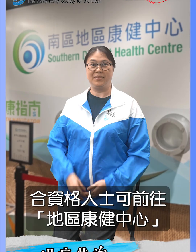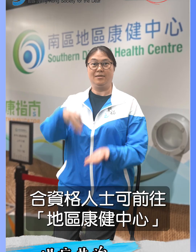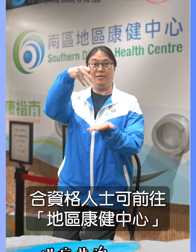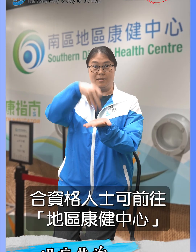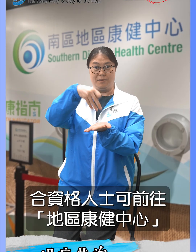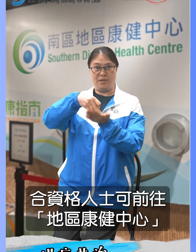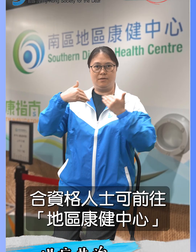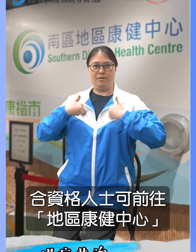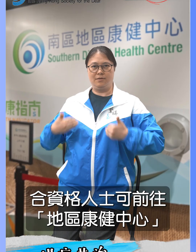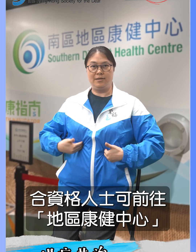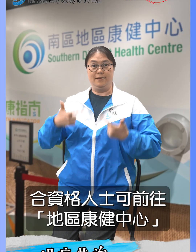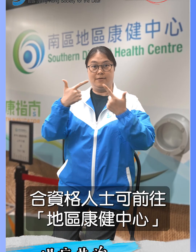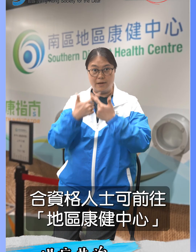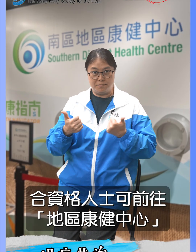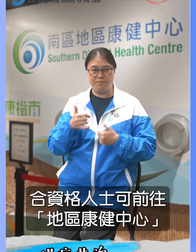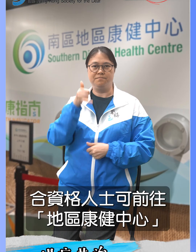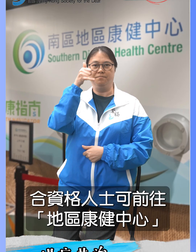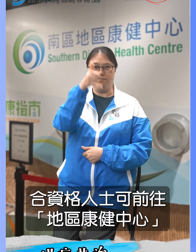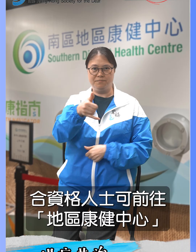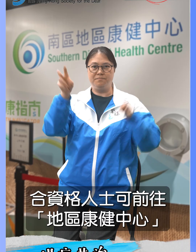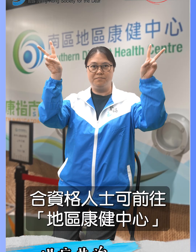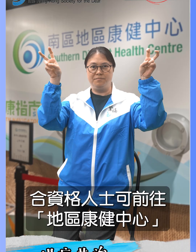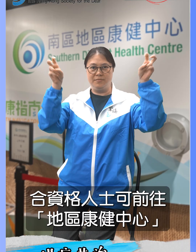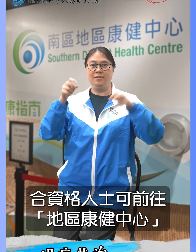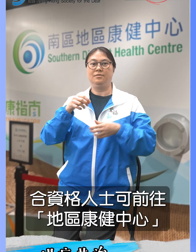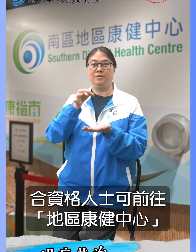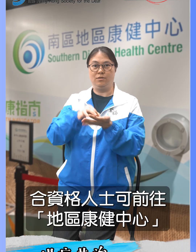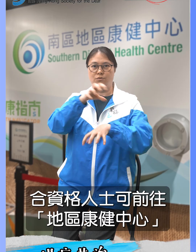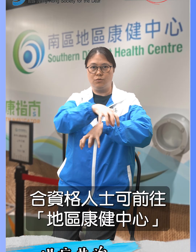合資格人士可以前往地區康健中心